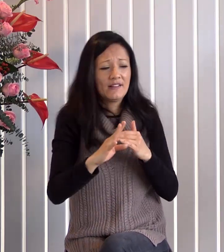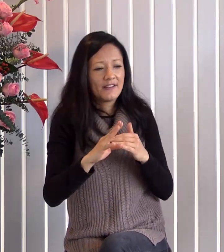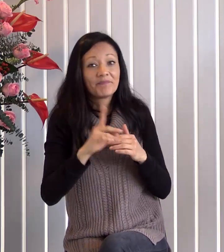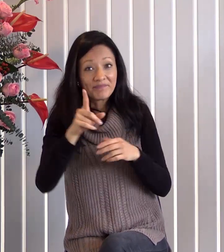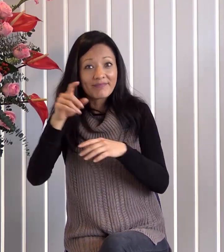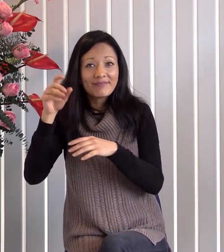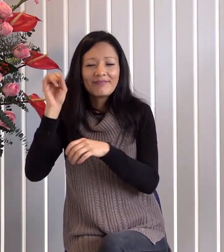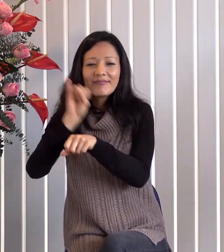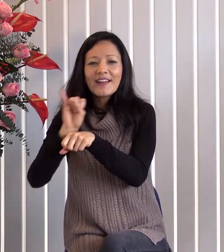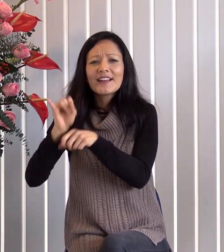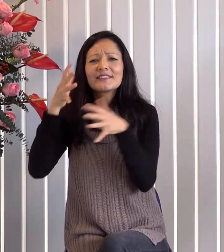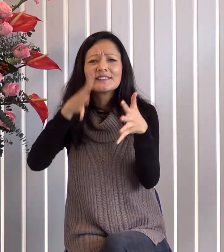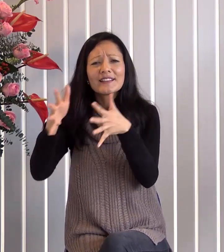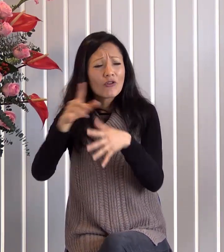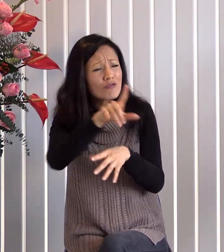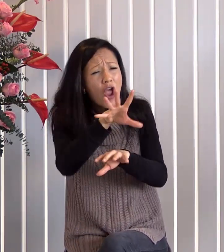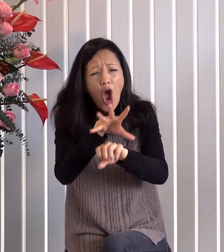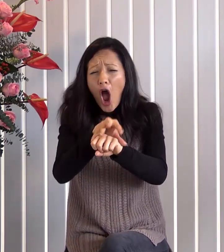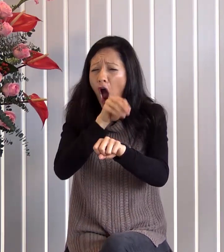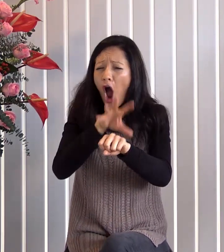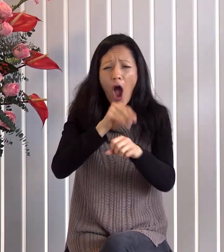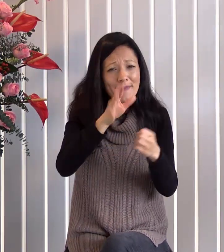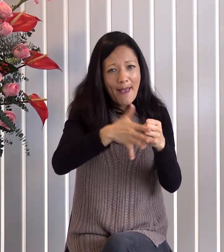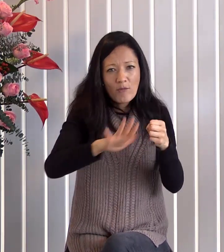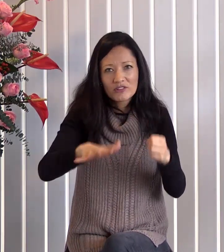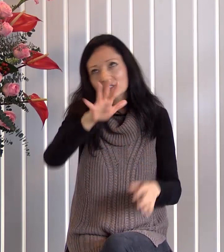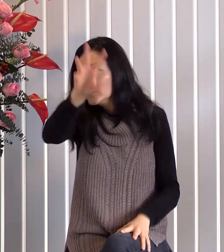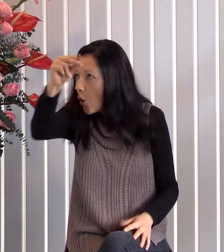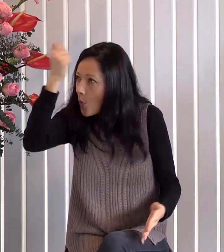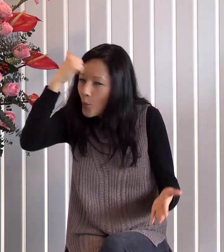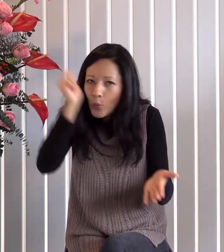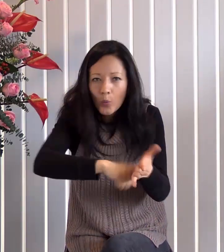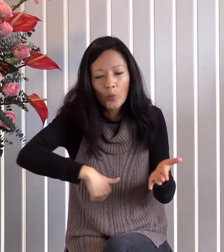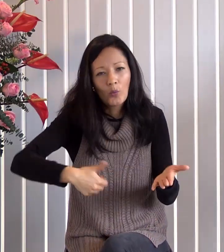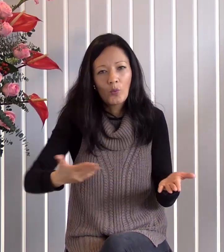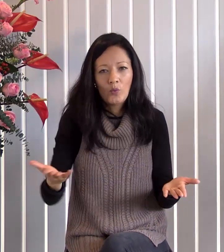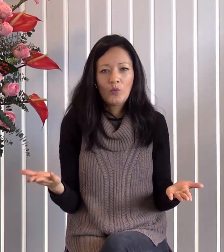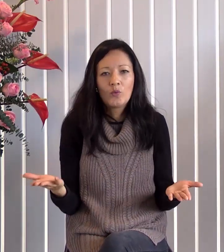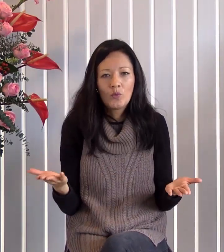enseñan en las iglesias, sea como Moisés, no sea bruto.